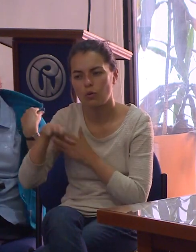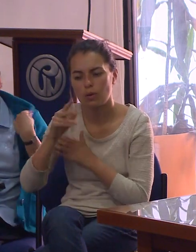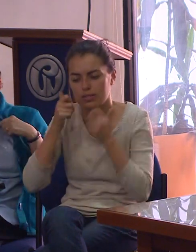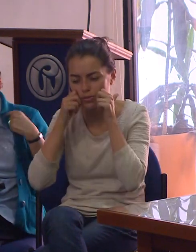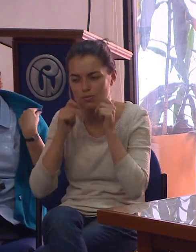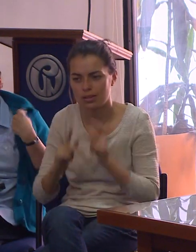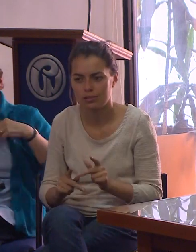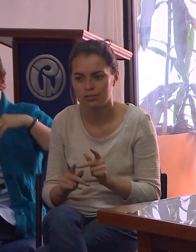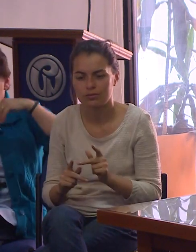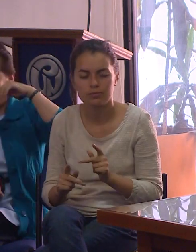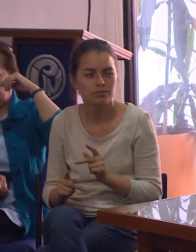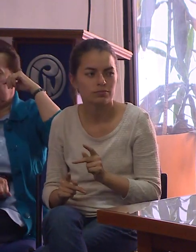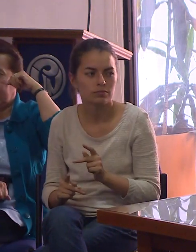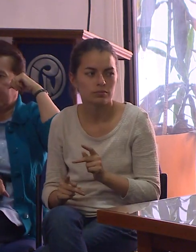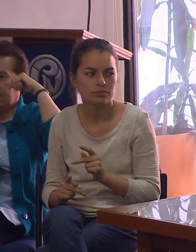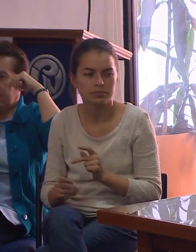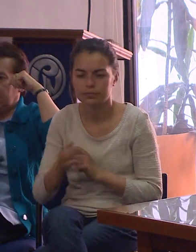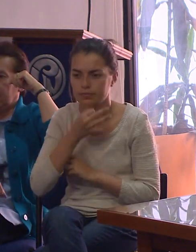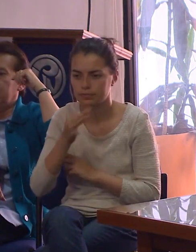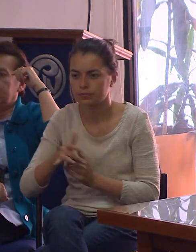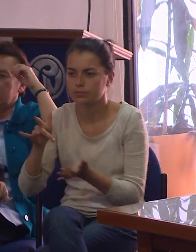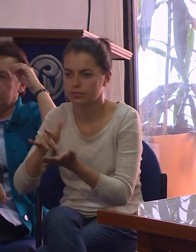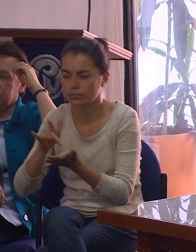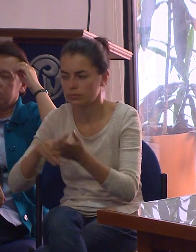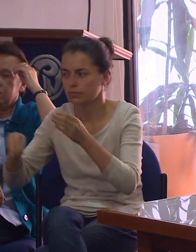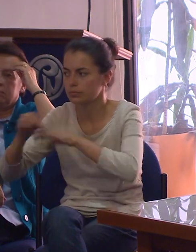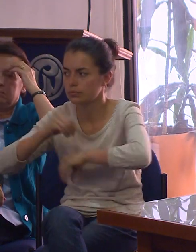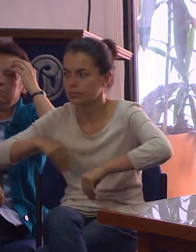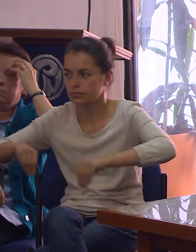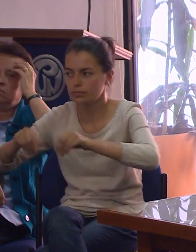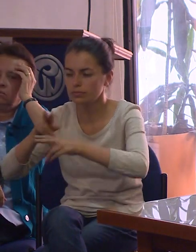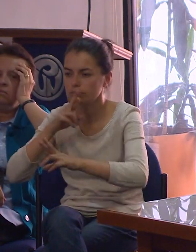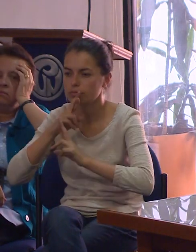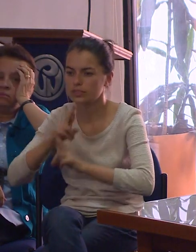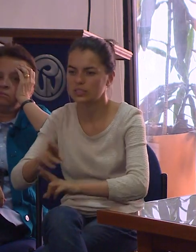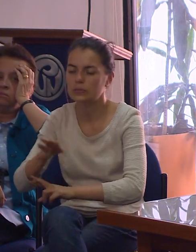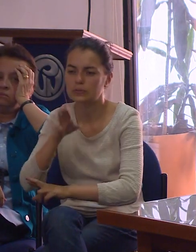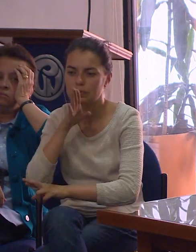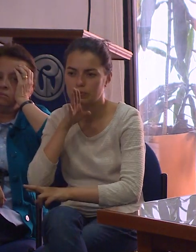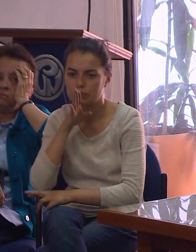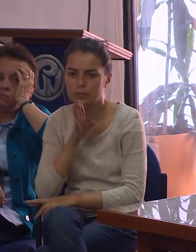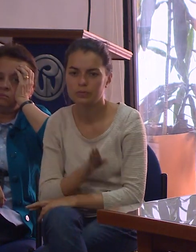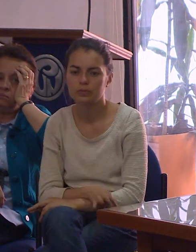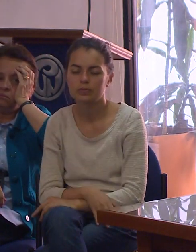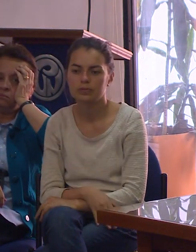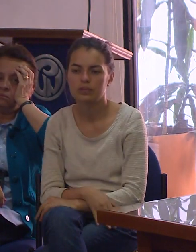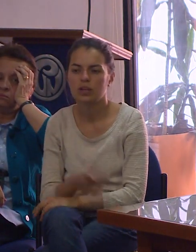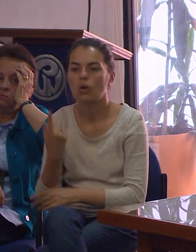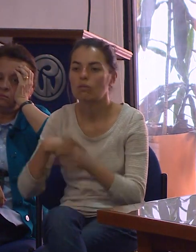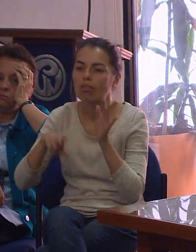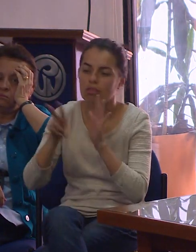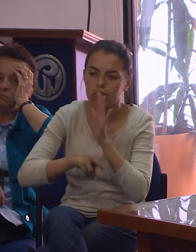humana y realmente llegar a los territorios a responder a lo que ellos quieren y requieren. No tanta